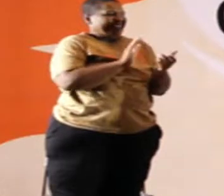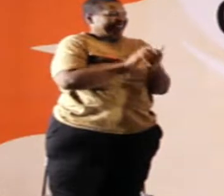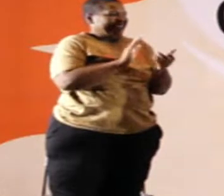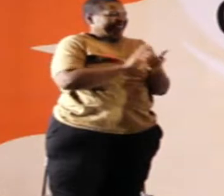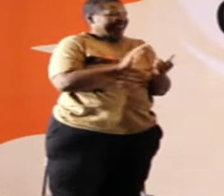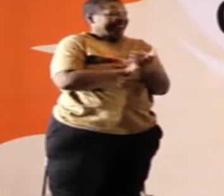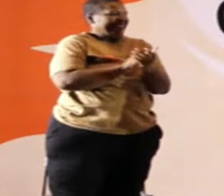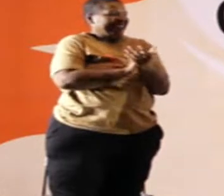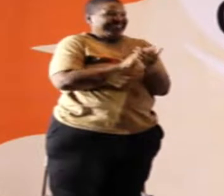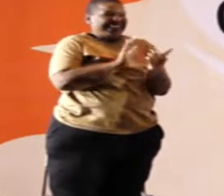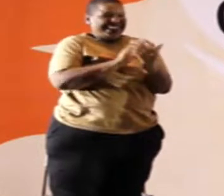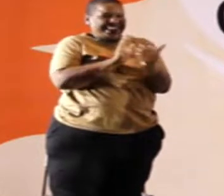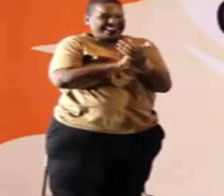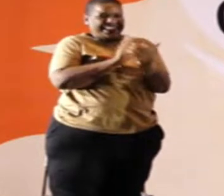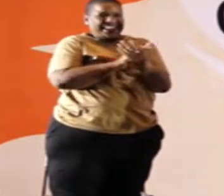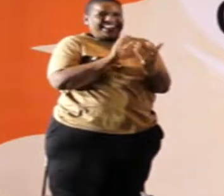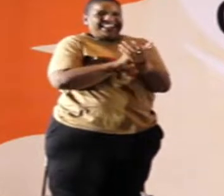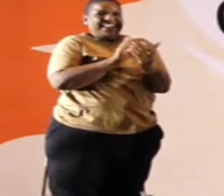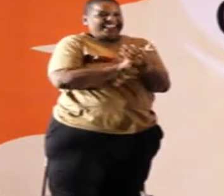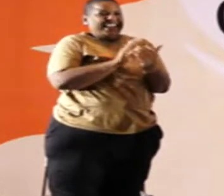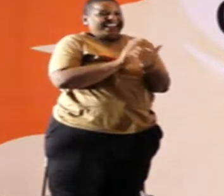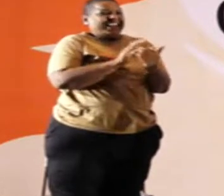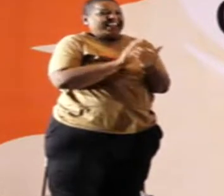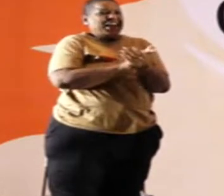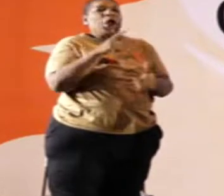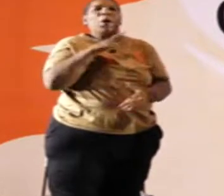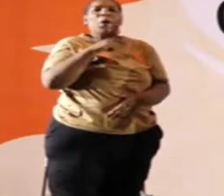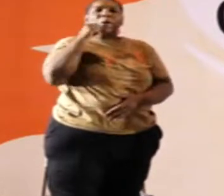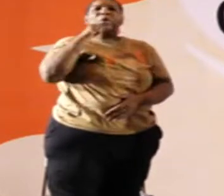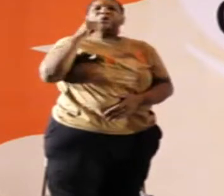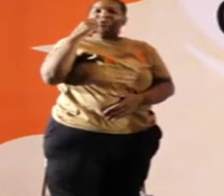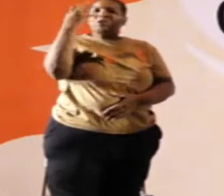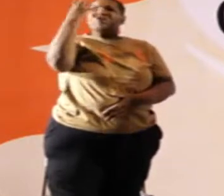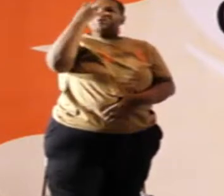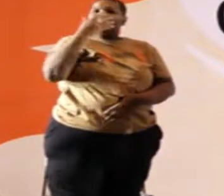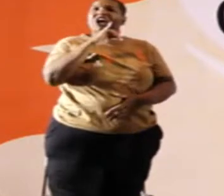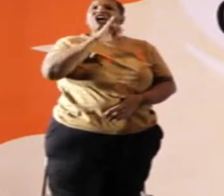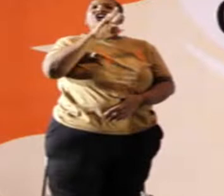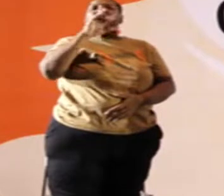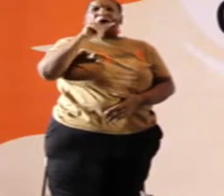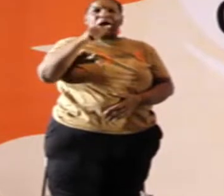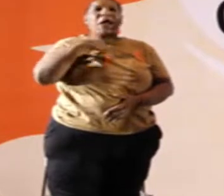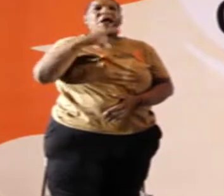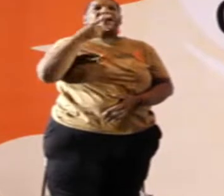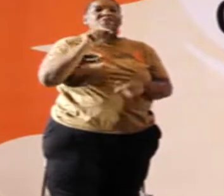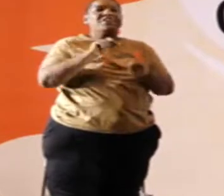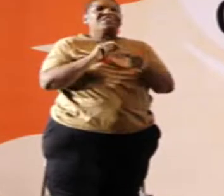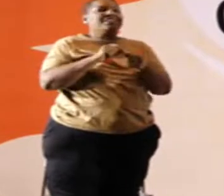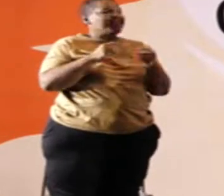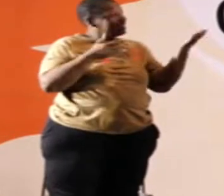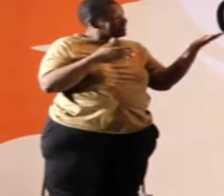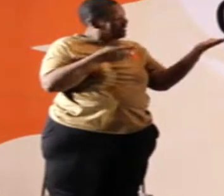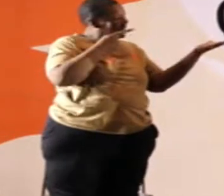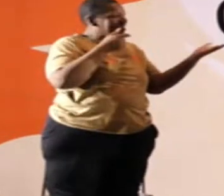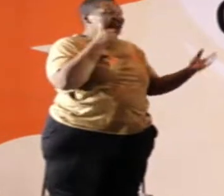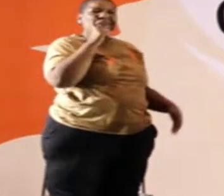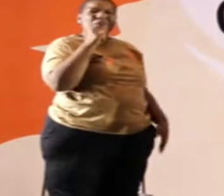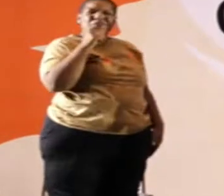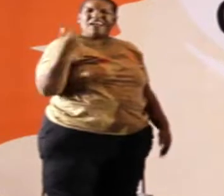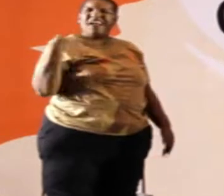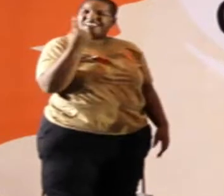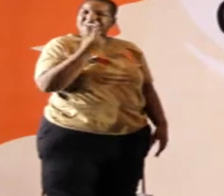Uma conferência musicada, só Jurema Werneck para nos propiciar. Quando eu estou dizendo que essa